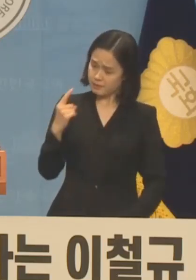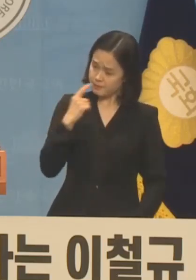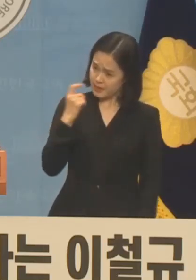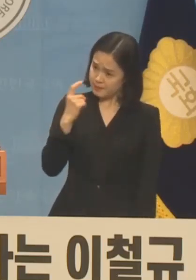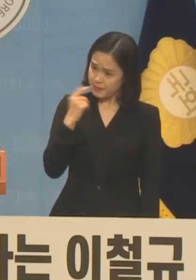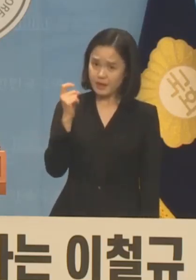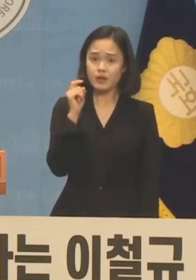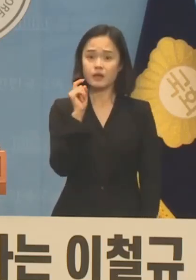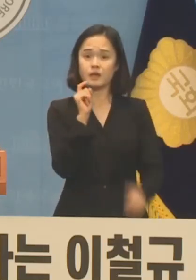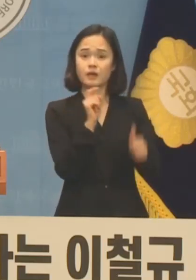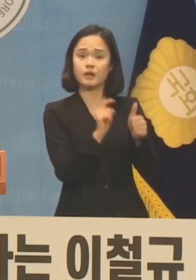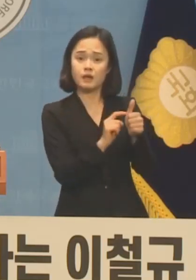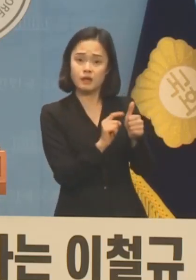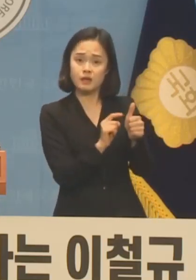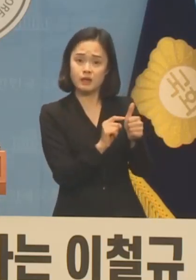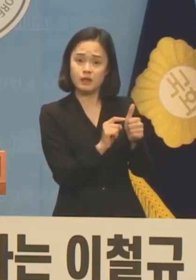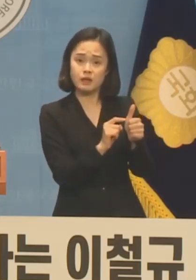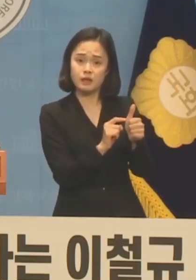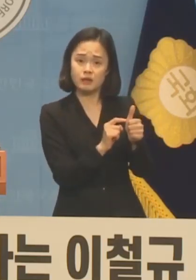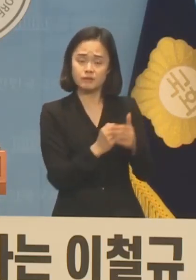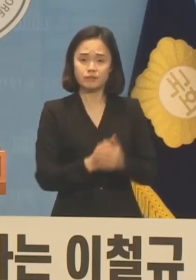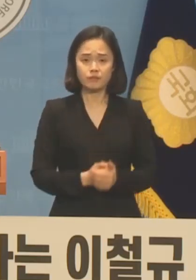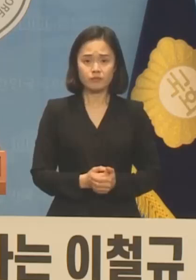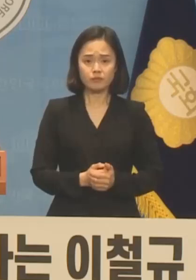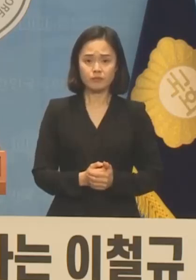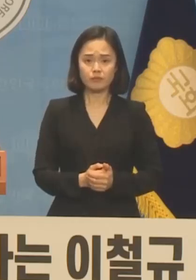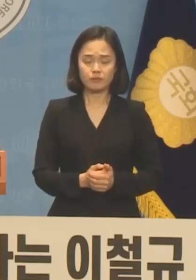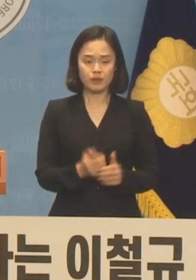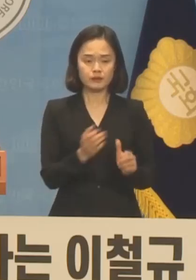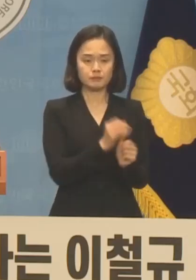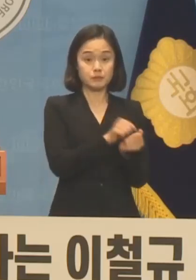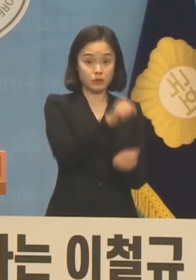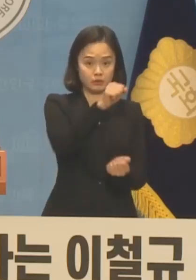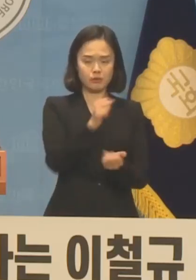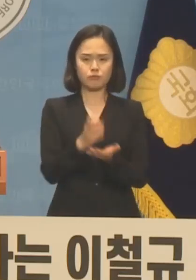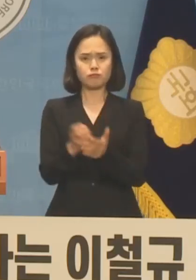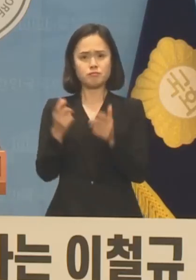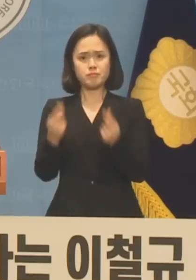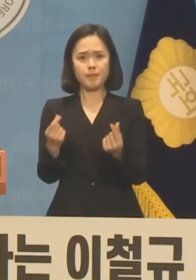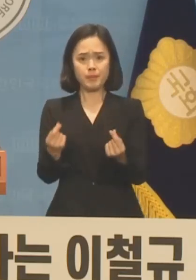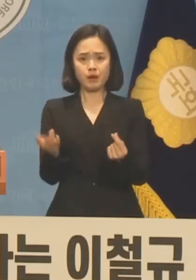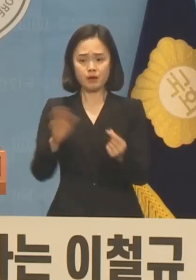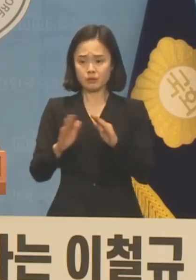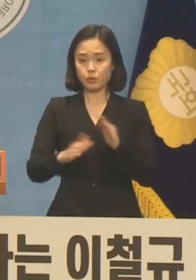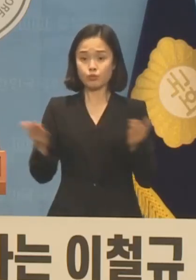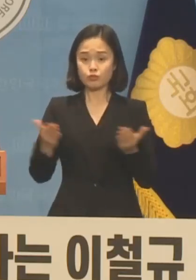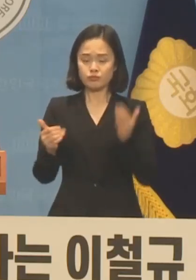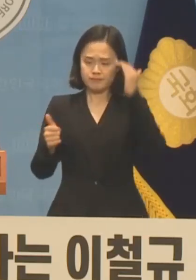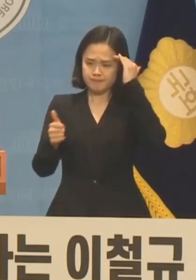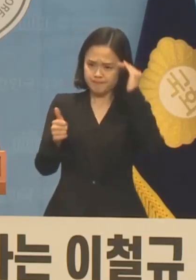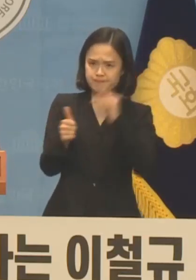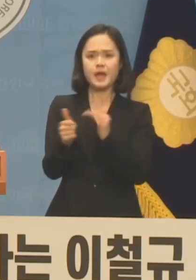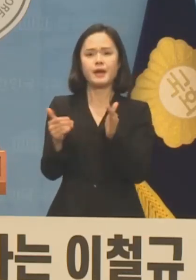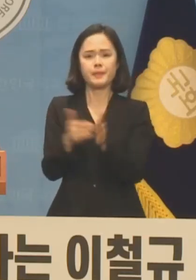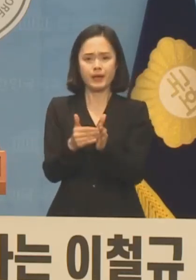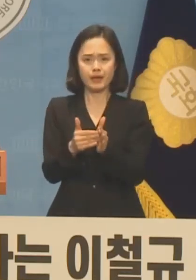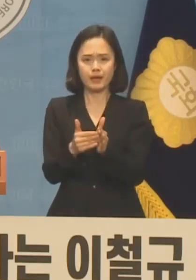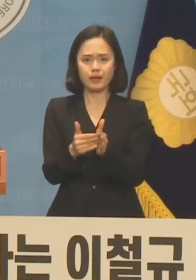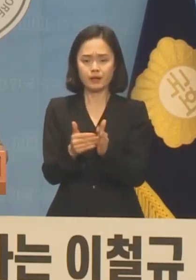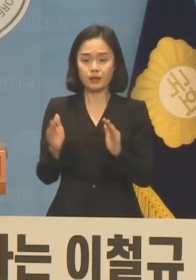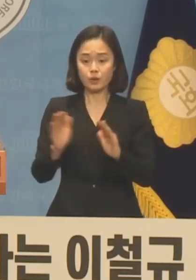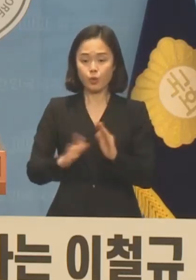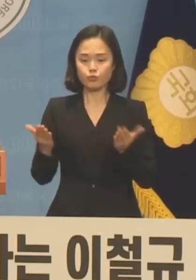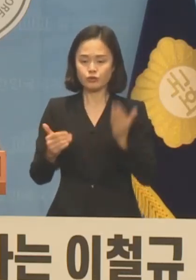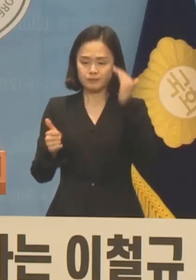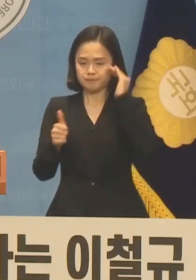법원에서 발부된 체포영장 집행이라는 정당한 공무집행을 방해하였으므로 공무집행 방해 죄책을 져야 마땅합니다.